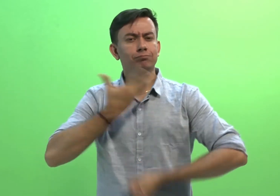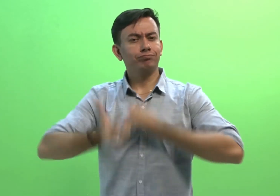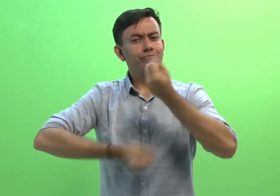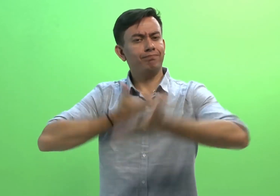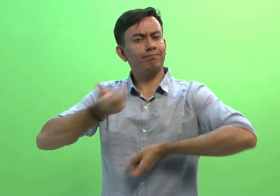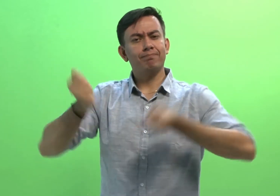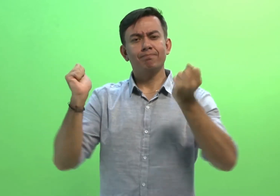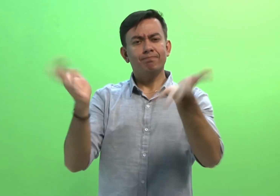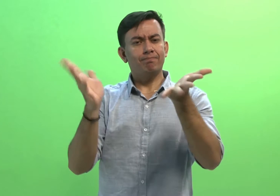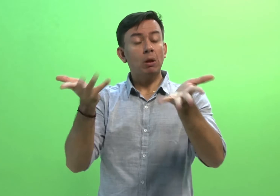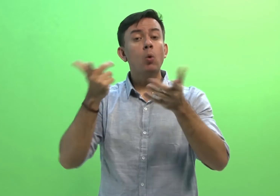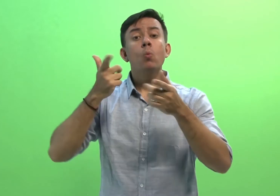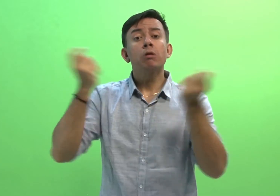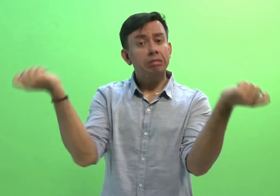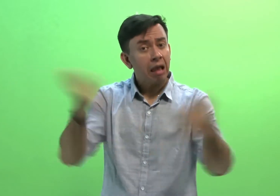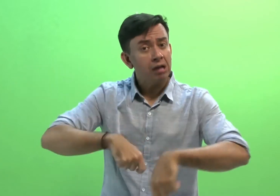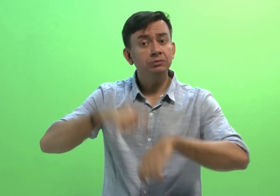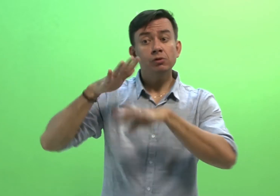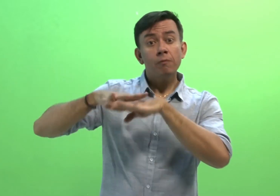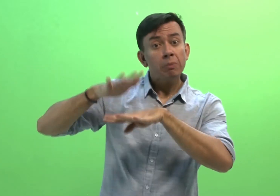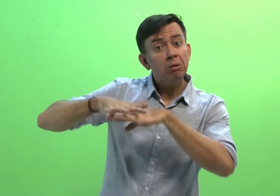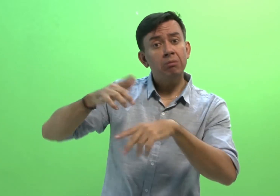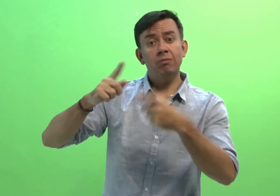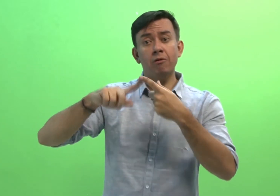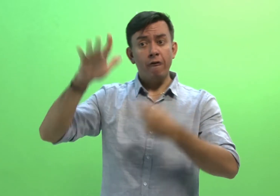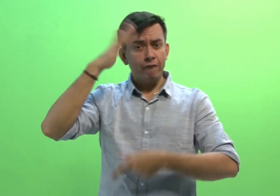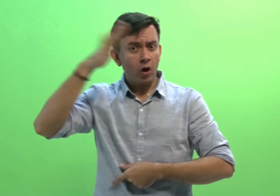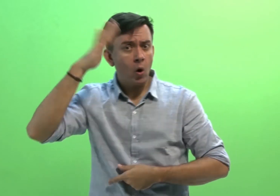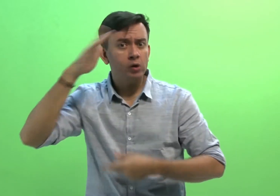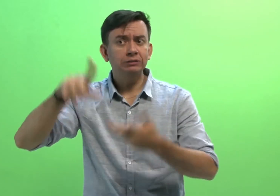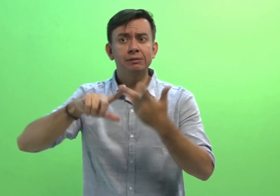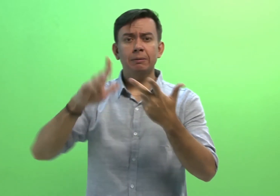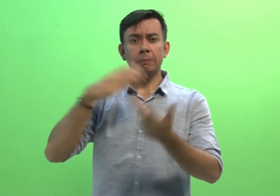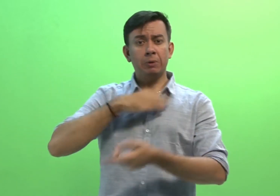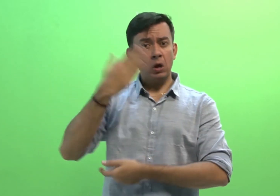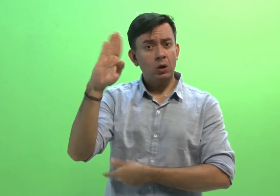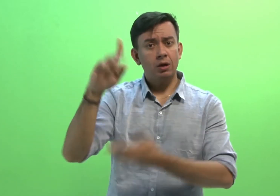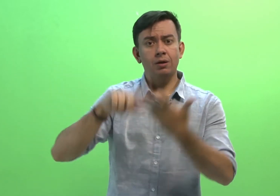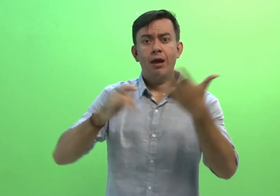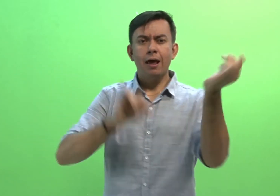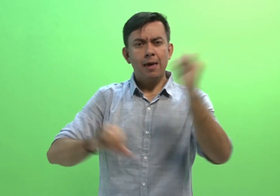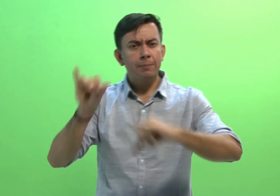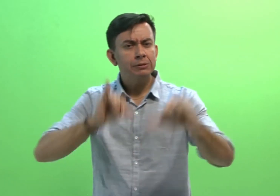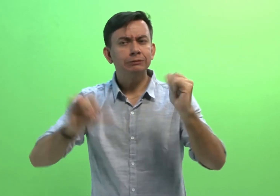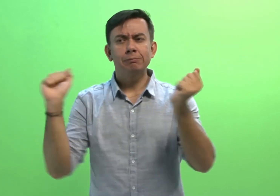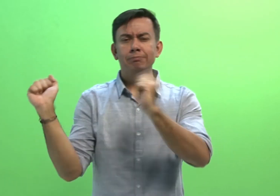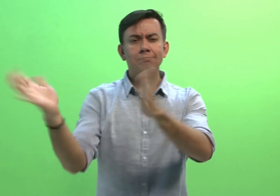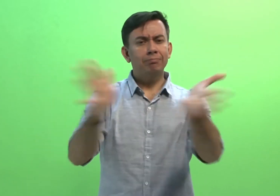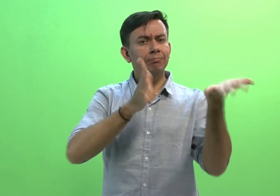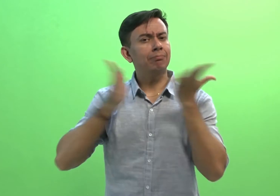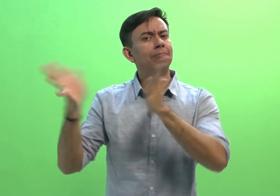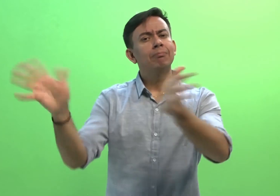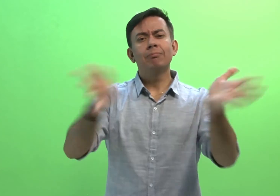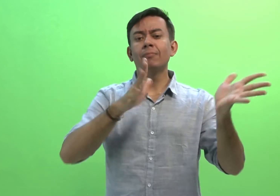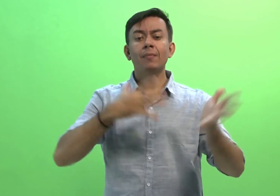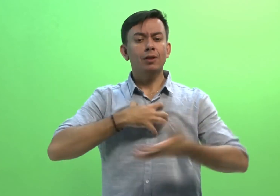o lado abstrato, concreto, dá para ensinar matemática, filosofia, biologia, química, tudo por meio da língua de